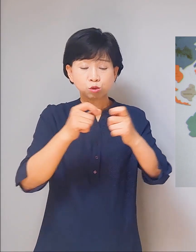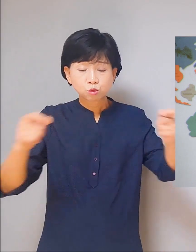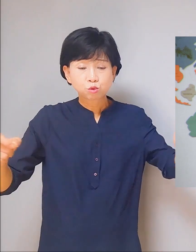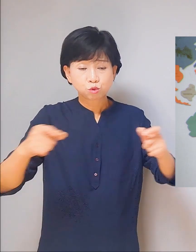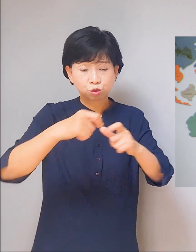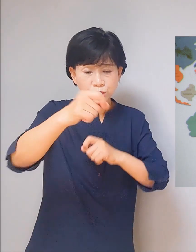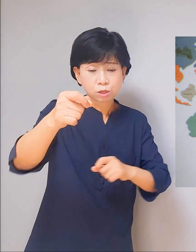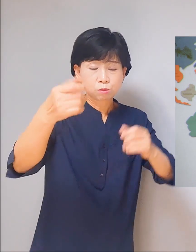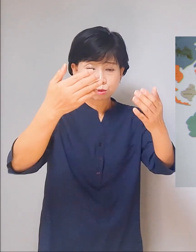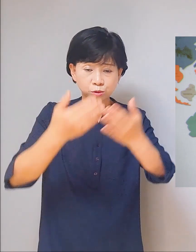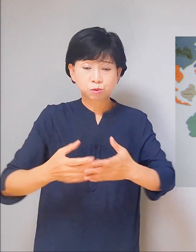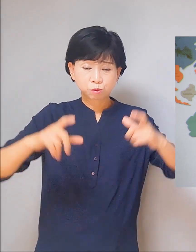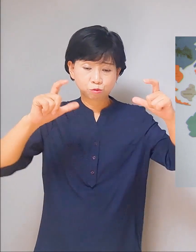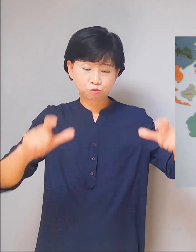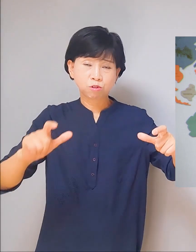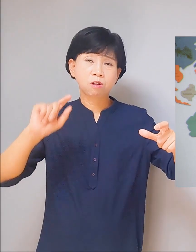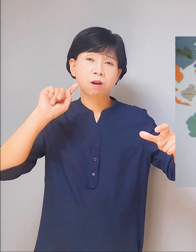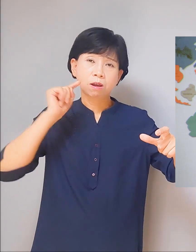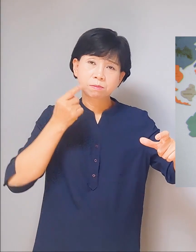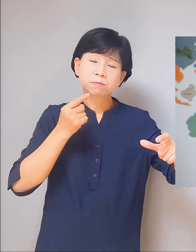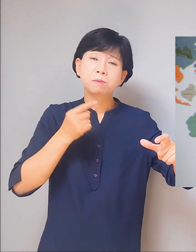어떻다고요? 아름답다.